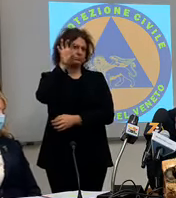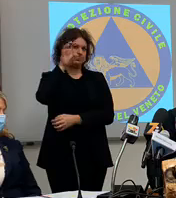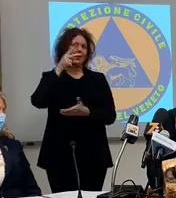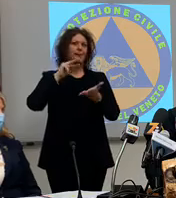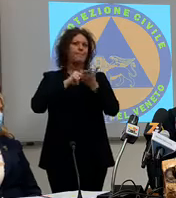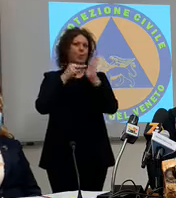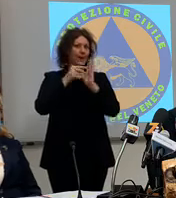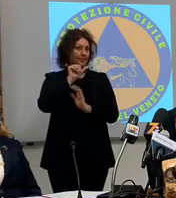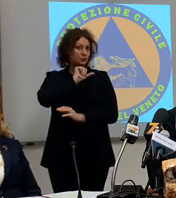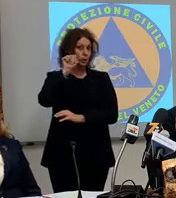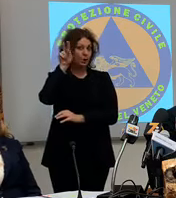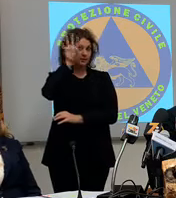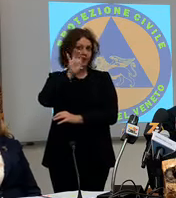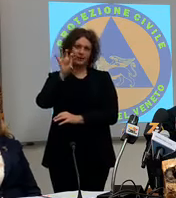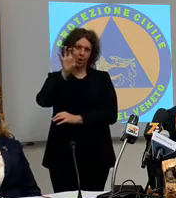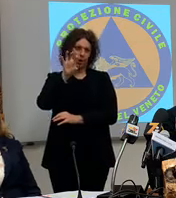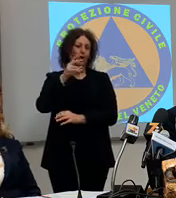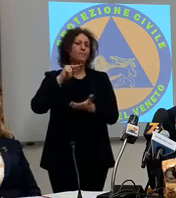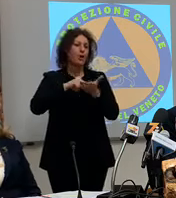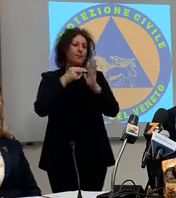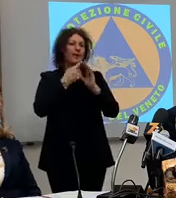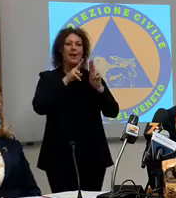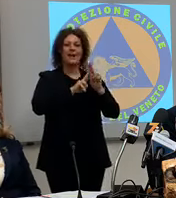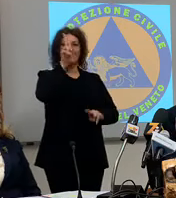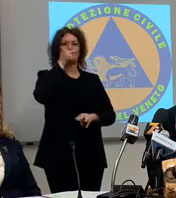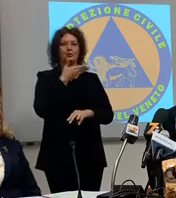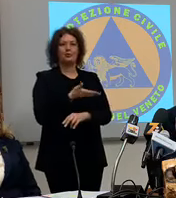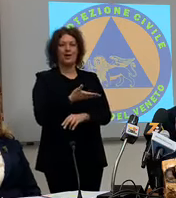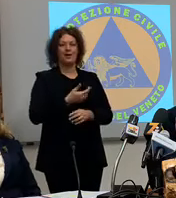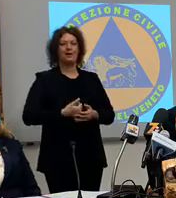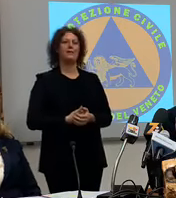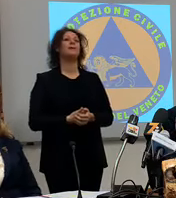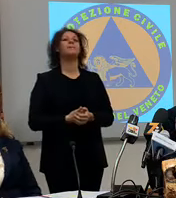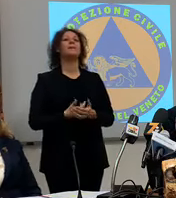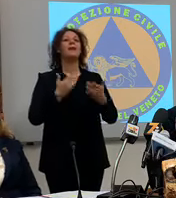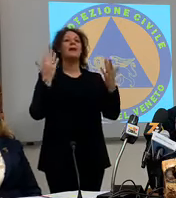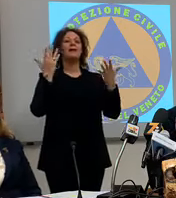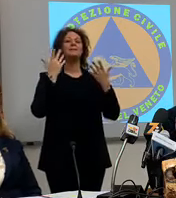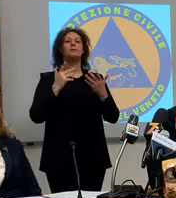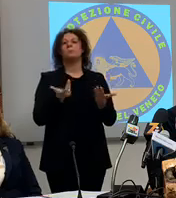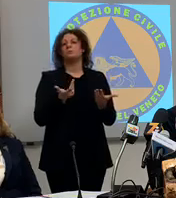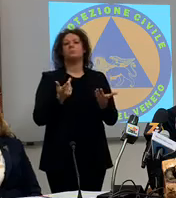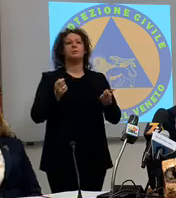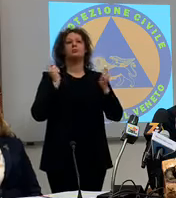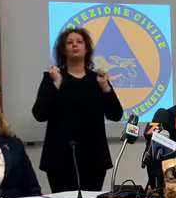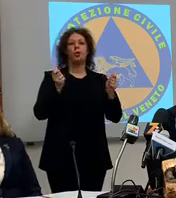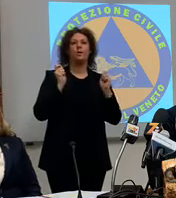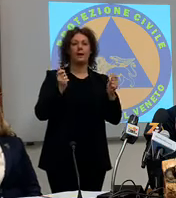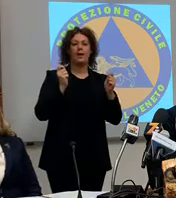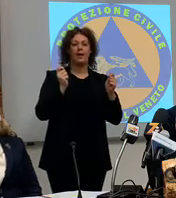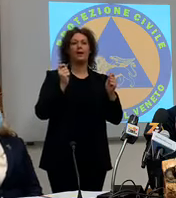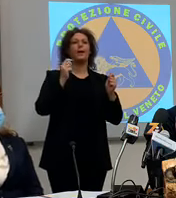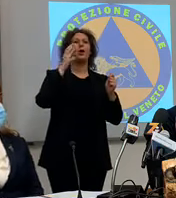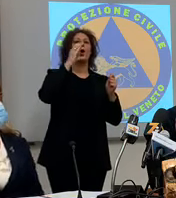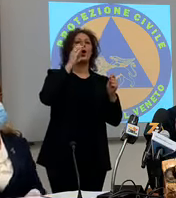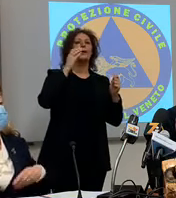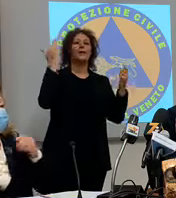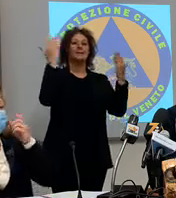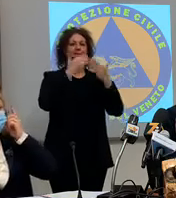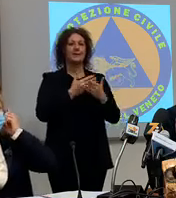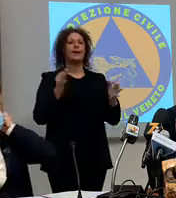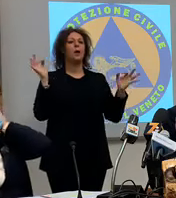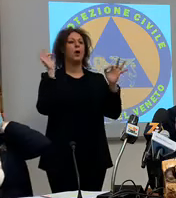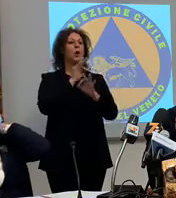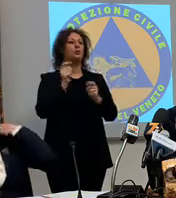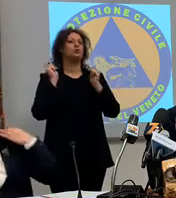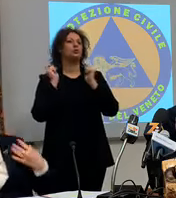occuperebbe di altre cose il tema è un tema nazionale cioè il Corriere della Sera tanto per citarne uno piuttosto che Repubblica o altri hanno riportato